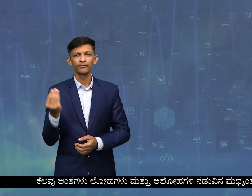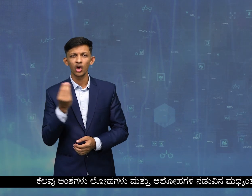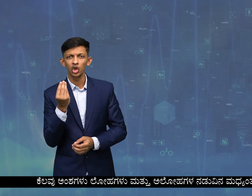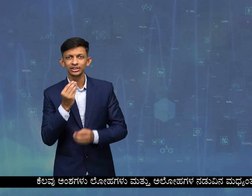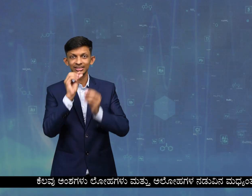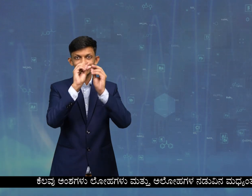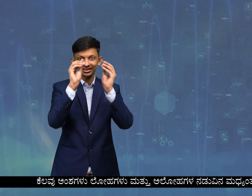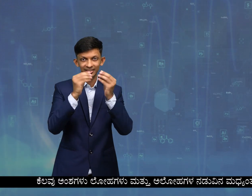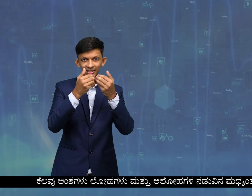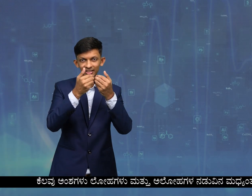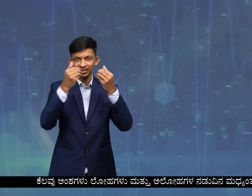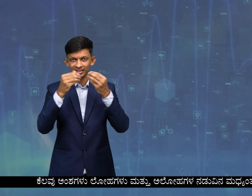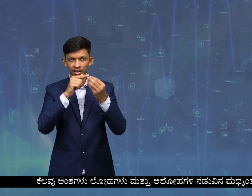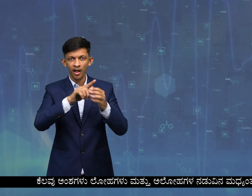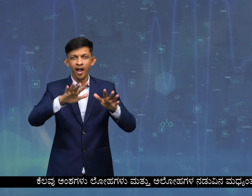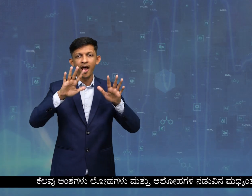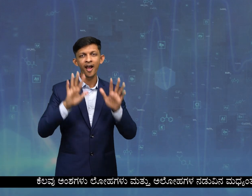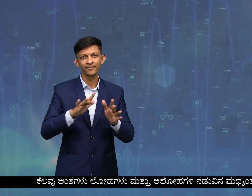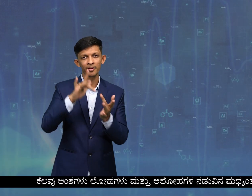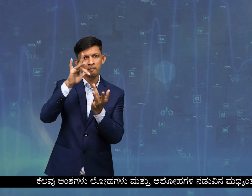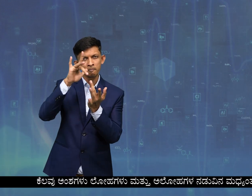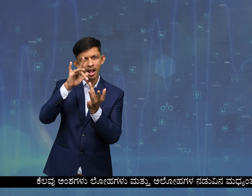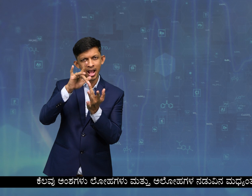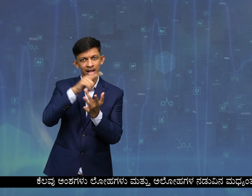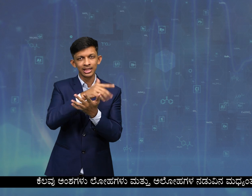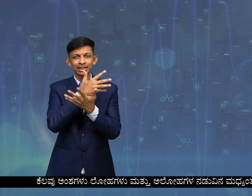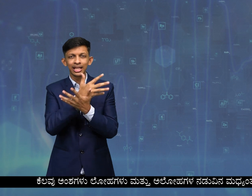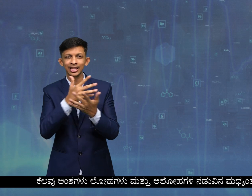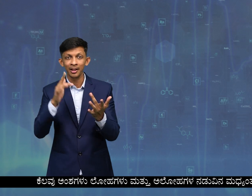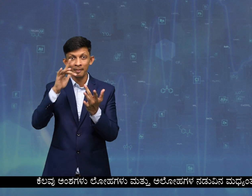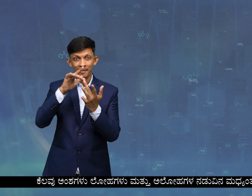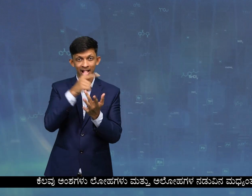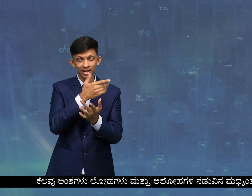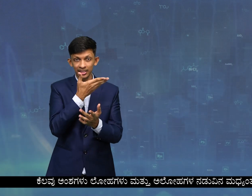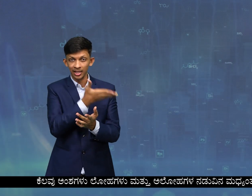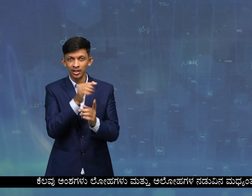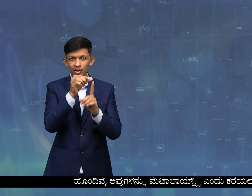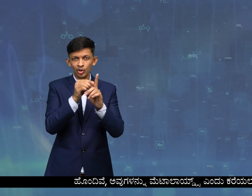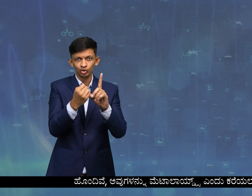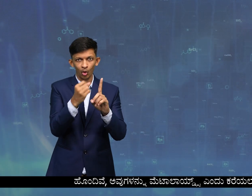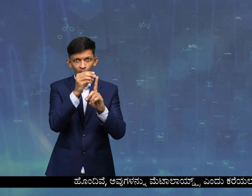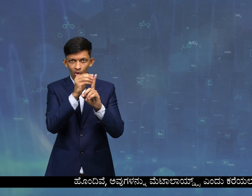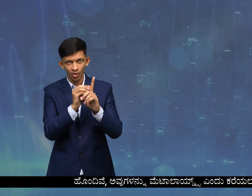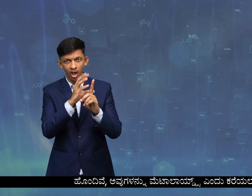ಕೆಲವು ಅಂಶಗಳು ಲೋಹಗಳು ಮತ್ತು ಅಲೋಹಗಳ ನಡುವಿನ ಮಧ್ಯಂತರ ಗುಣಲಕ್ಷಣಗಳನ್ನು ಹೊಂದಿವೆ. ಅವುಗಳನ್ನು